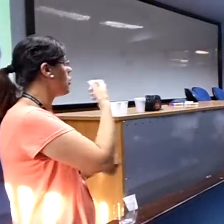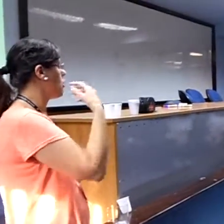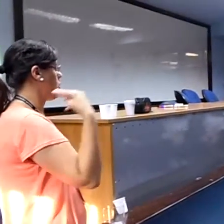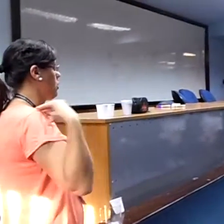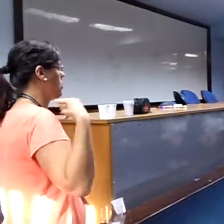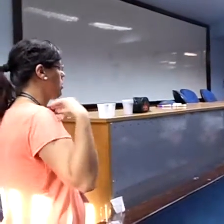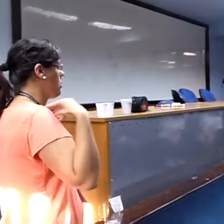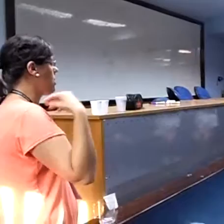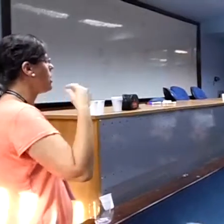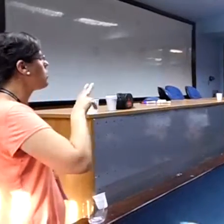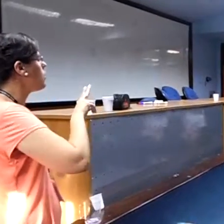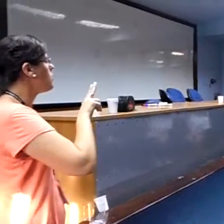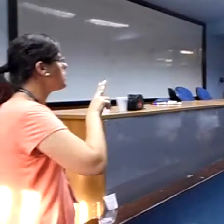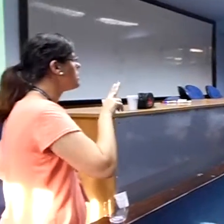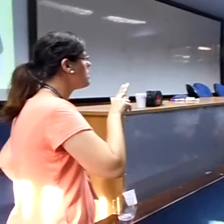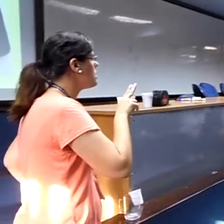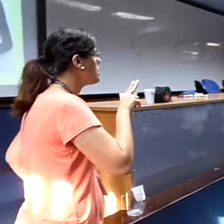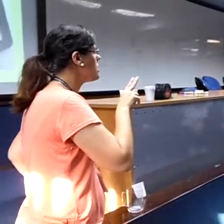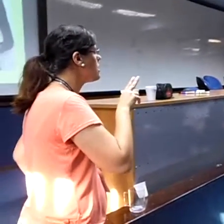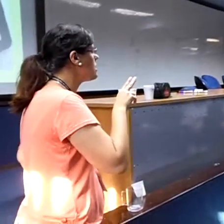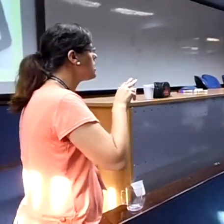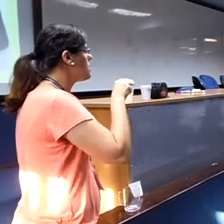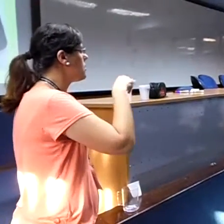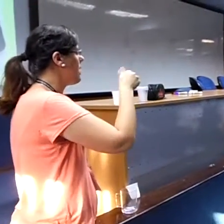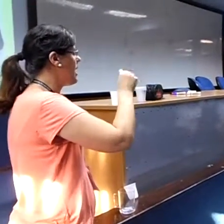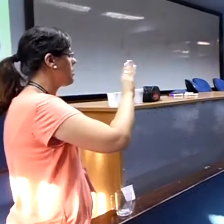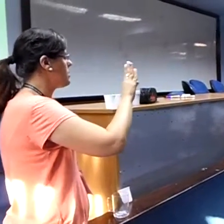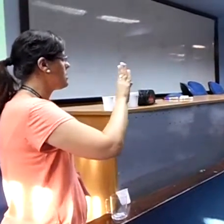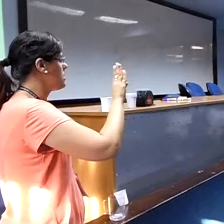Libras? Ah, sim, a menina tem um sinal.